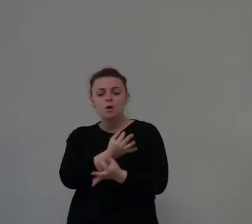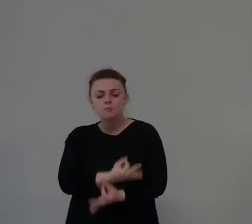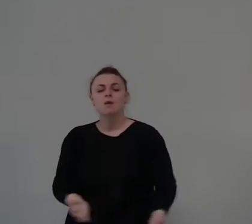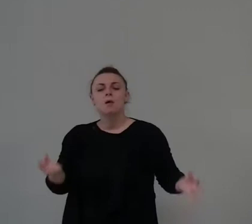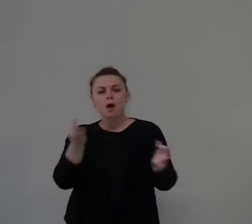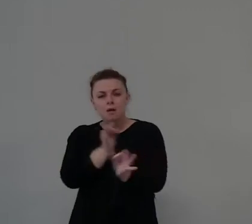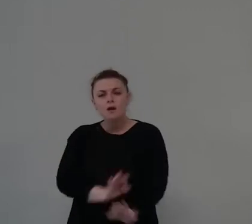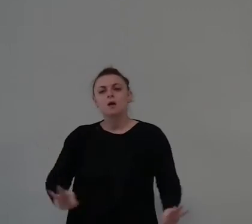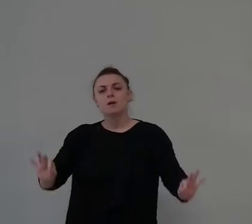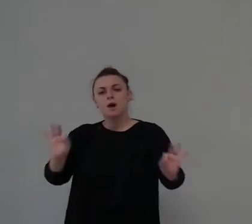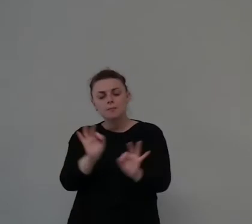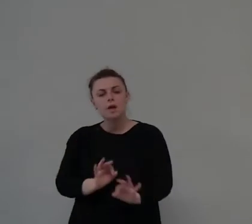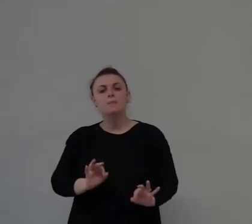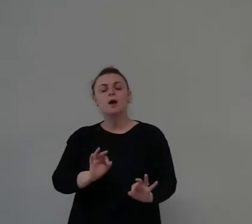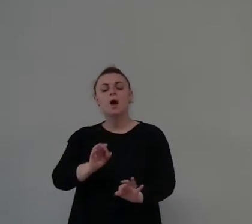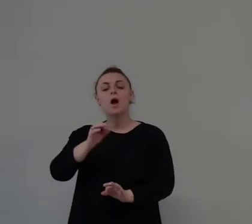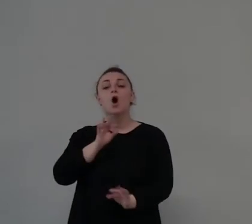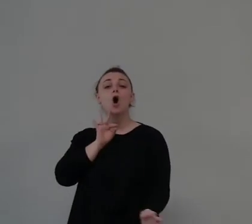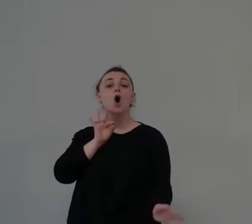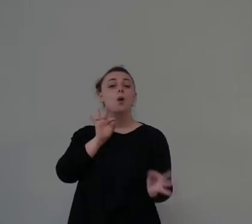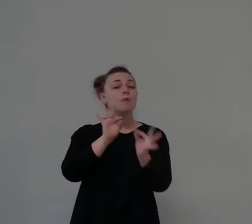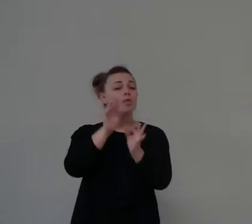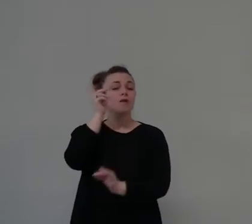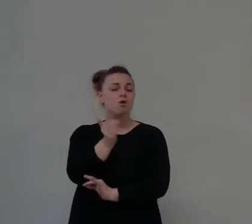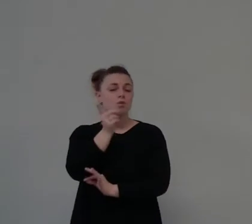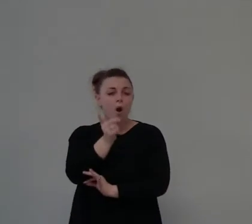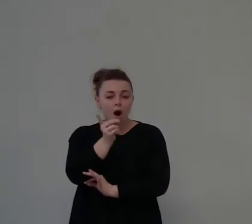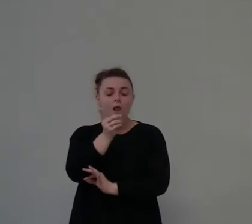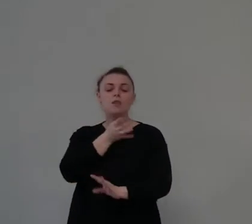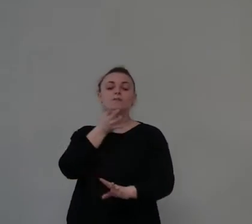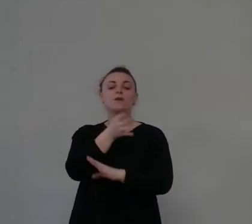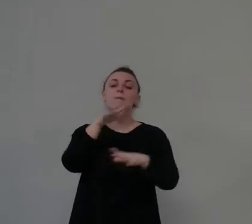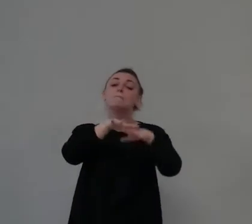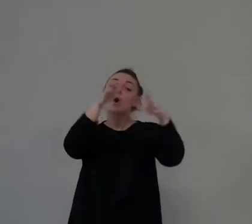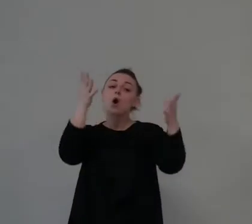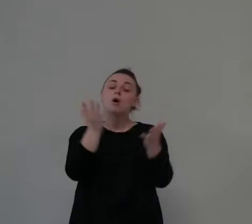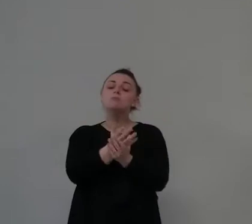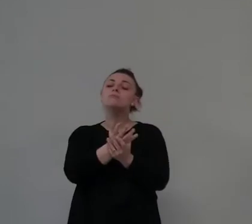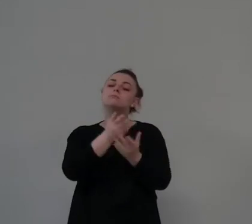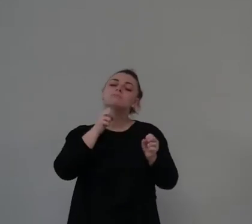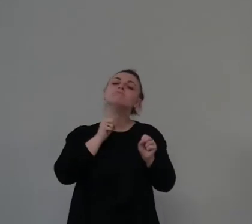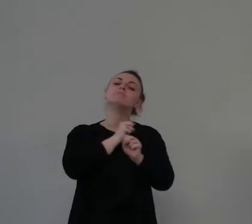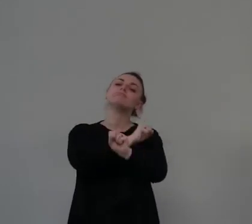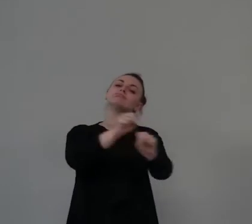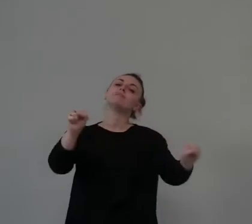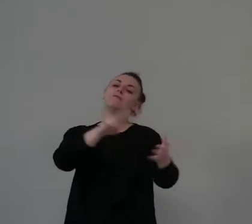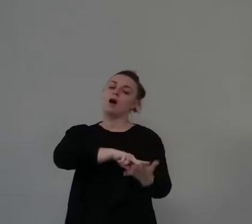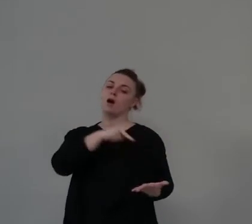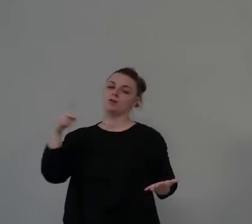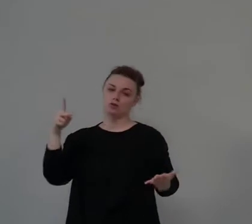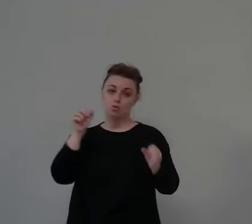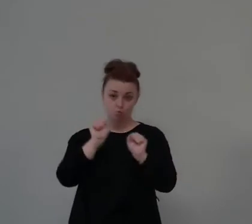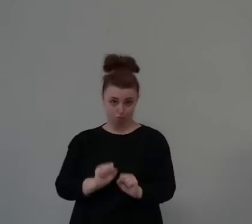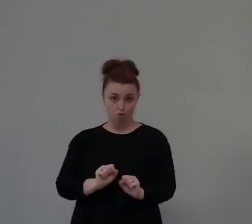proclamare la parola di Gesù. E avevamo parlato delle discipline